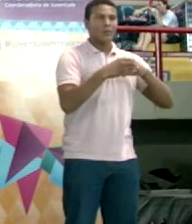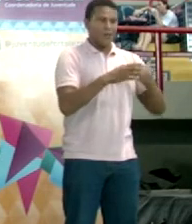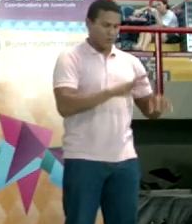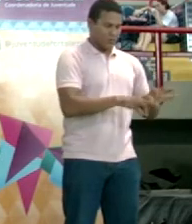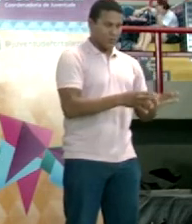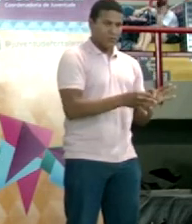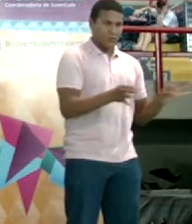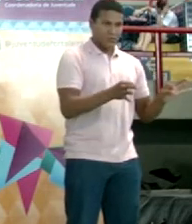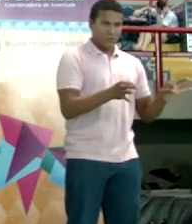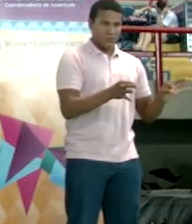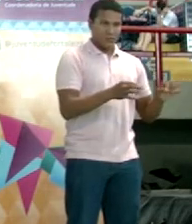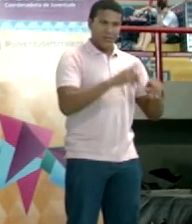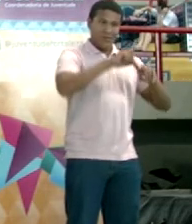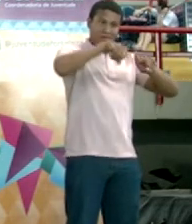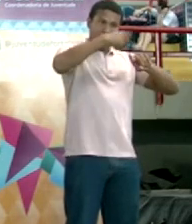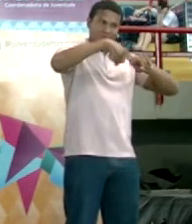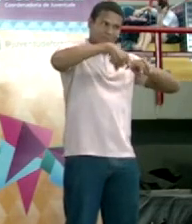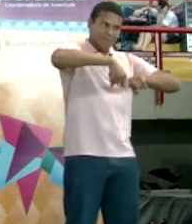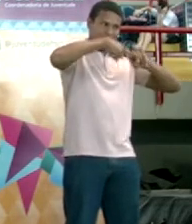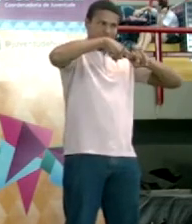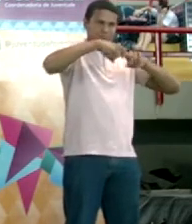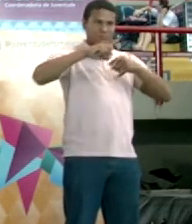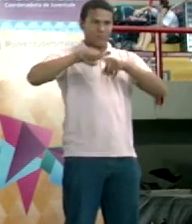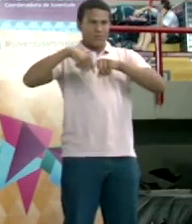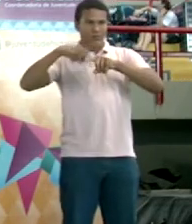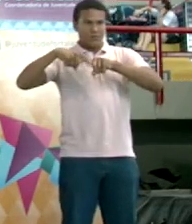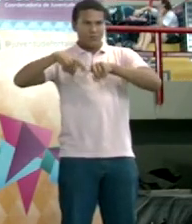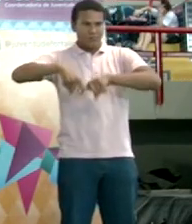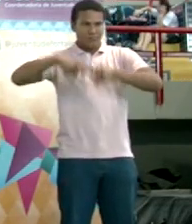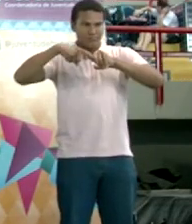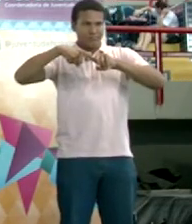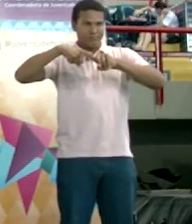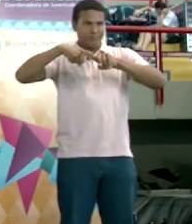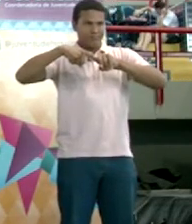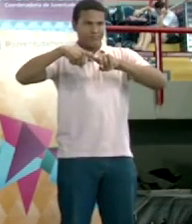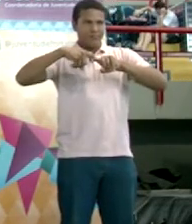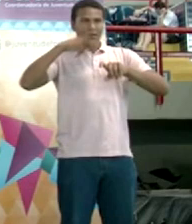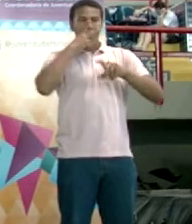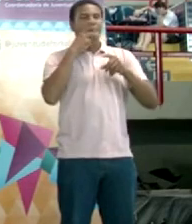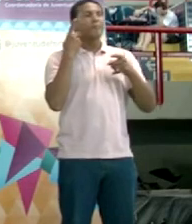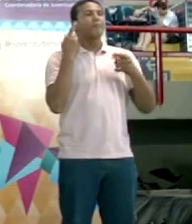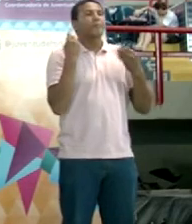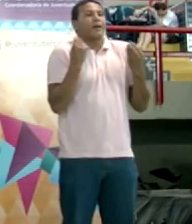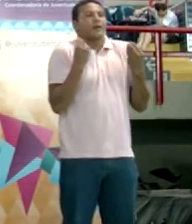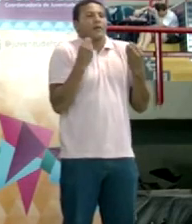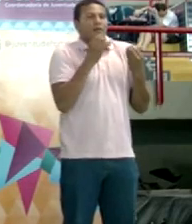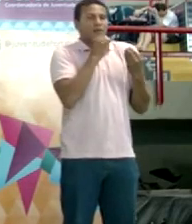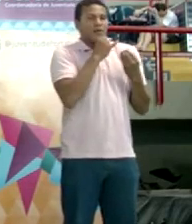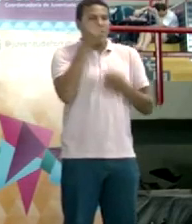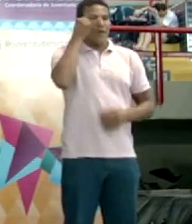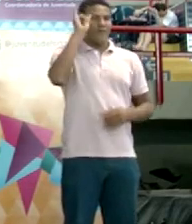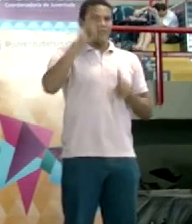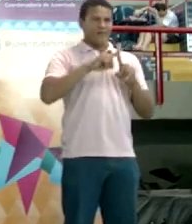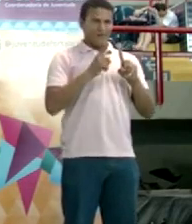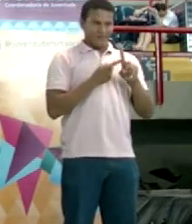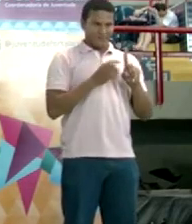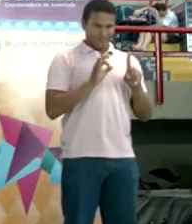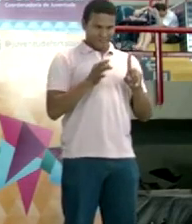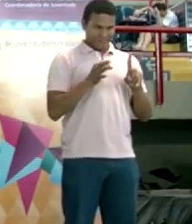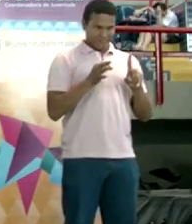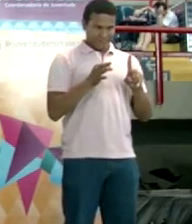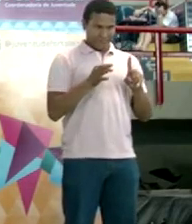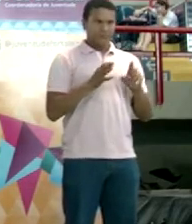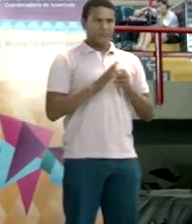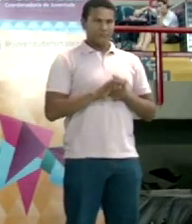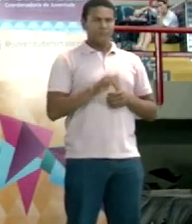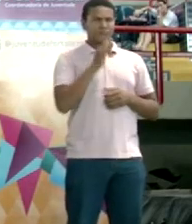foi feita a sutura. Pode existir casos assim. Então isso depende muito da técnica que foi feita, a laqueadura. Professor, o que é uma